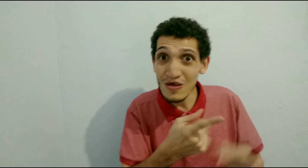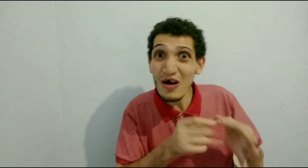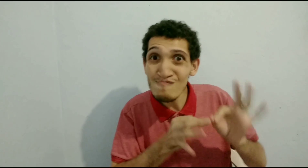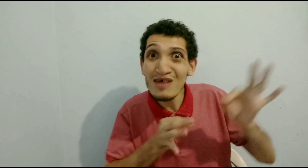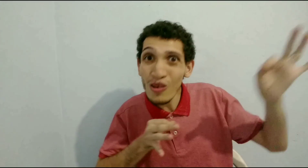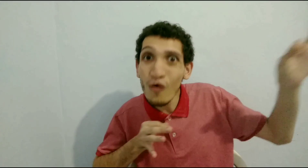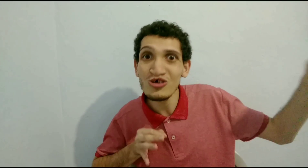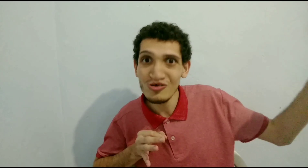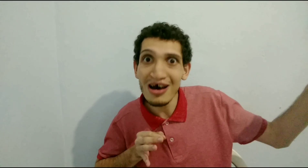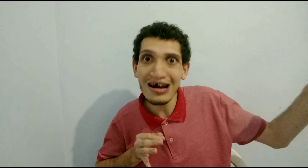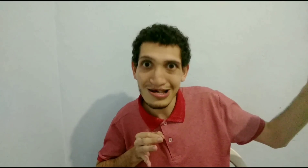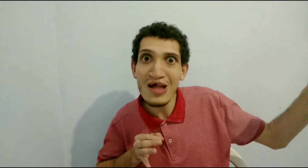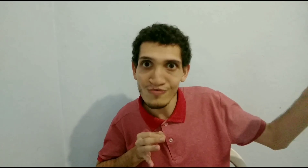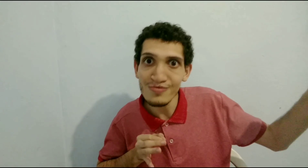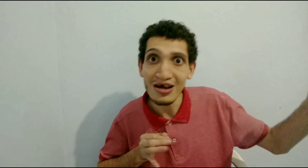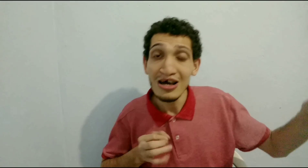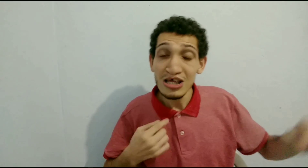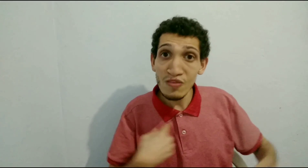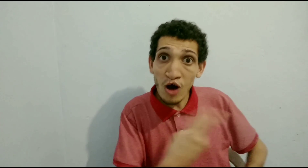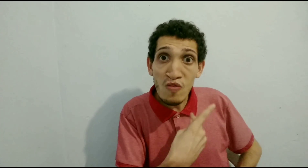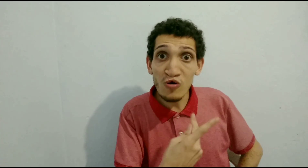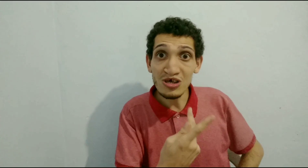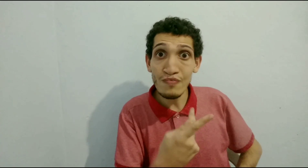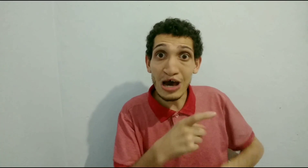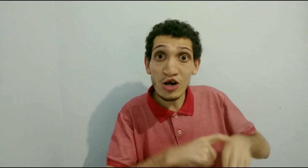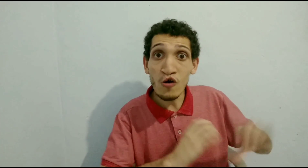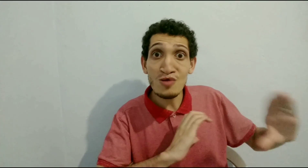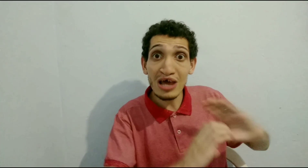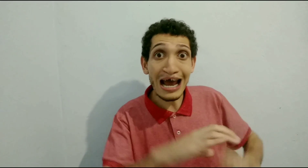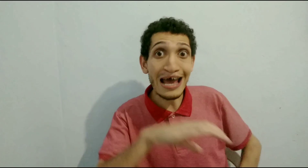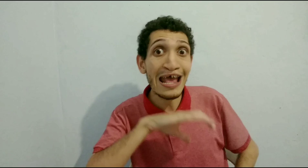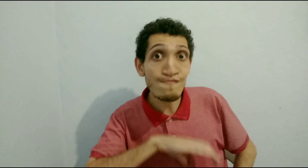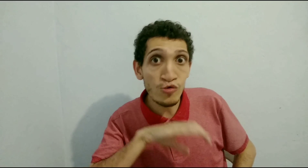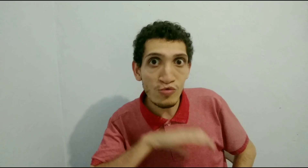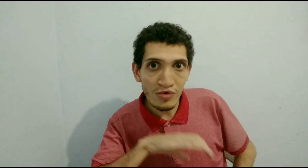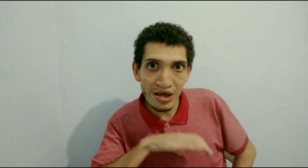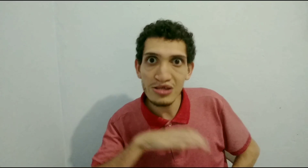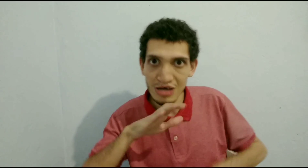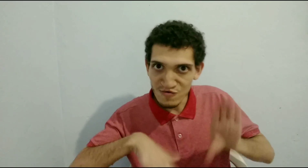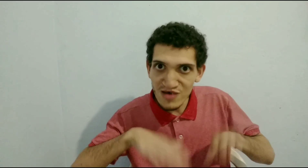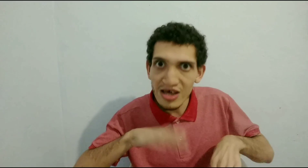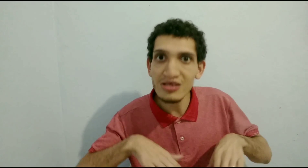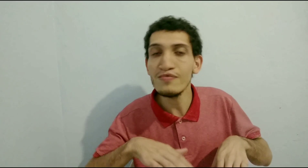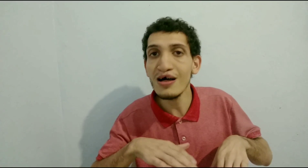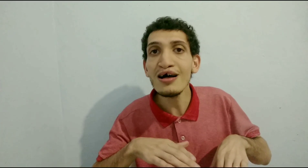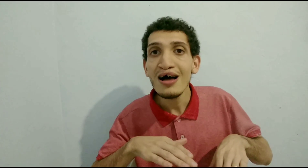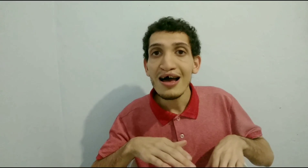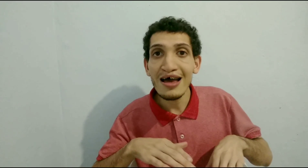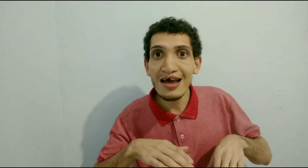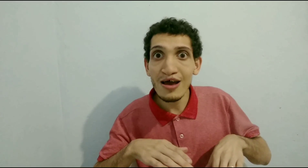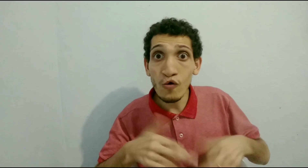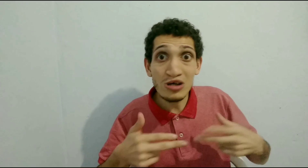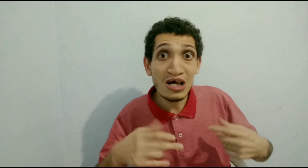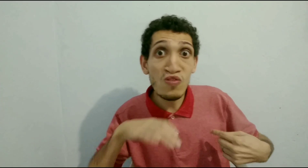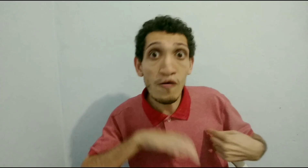Então, é bem longe, uma casa da outra. E nós dois, na hora de comunicar em português, às vezes, né, hoje é do